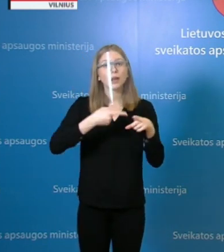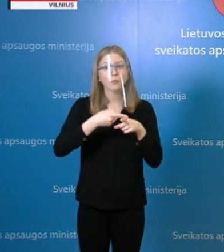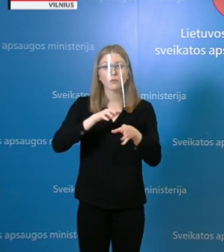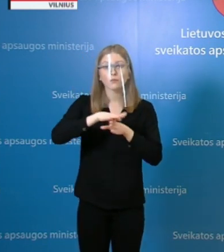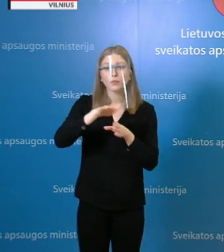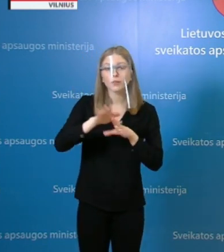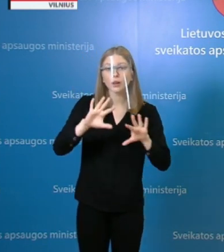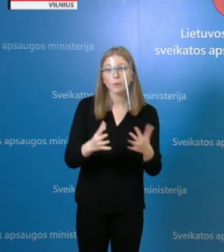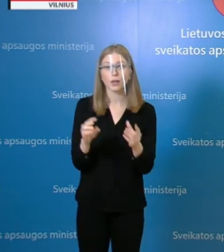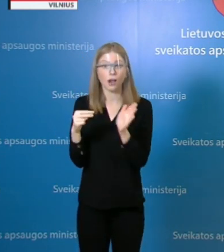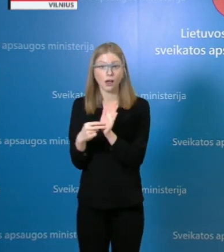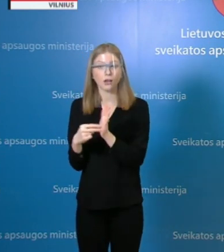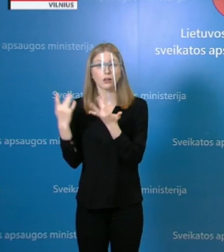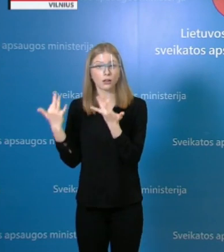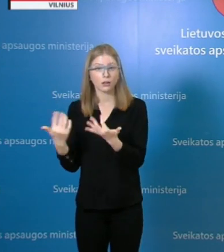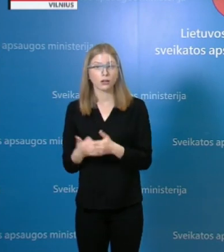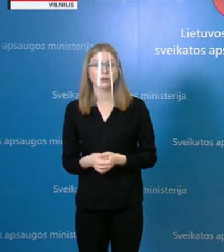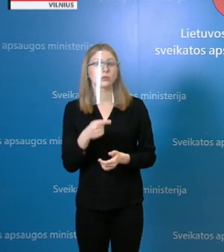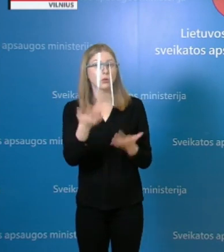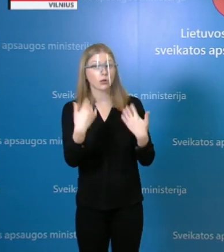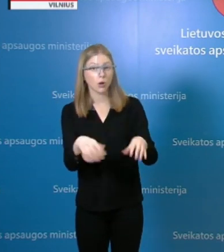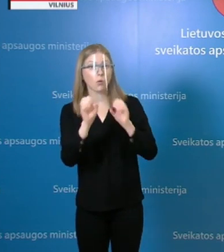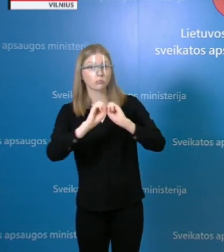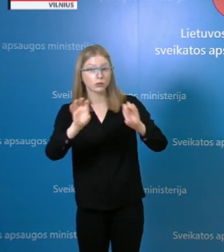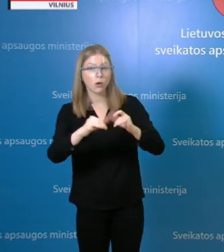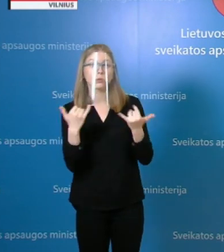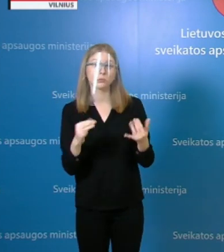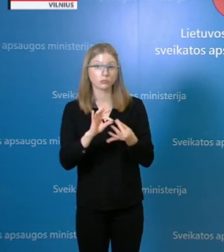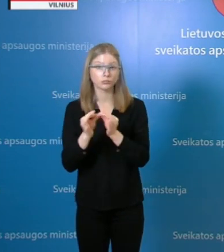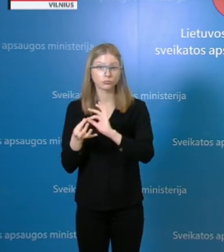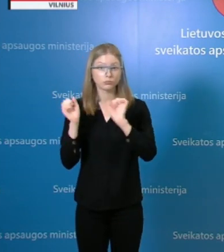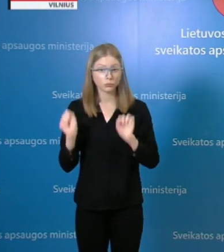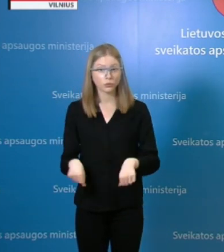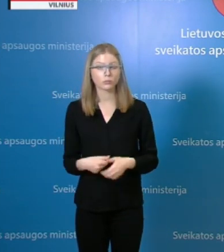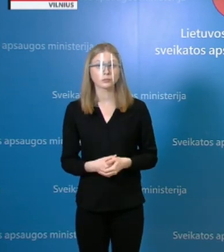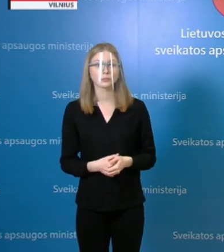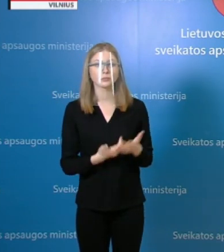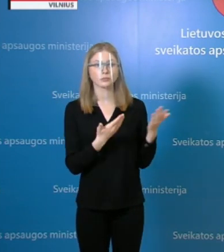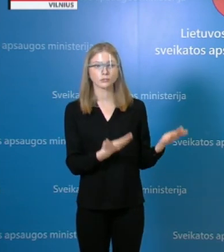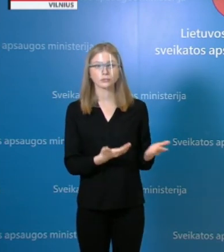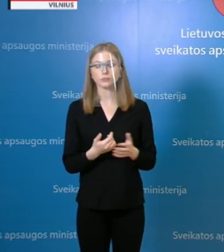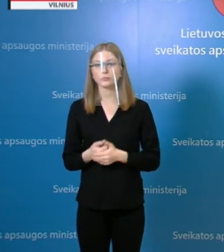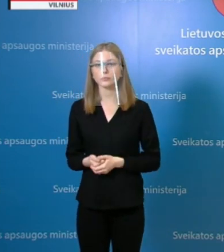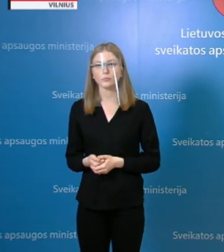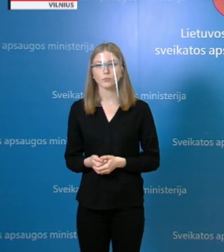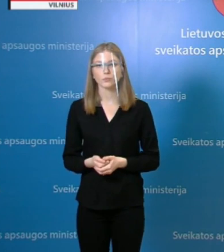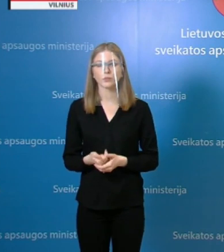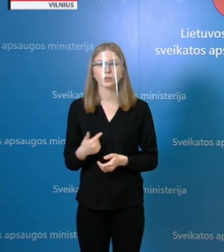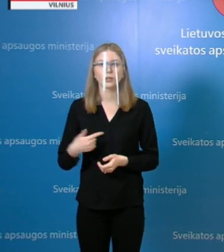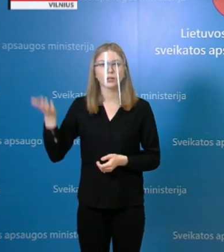viskas kainuos? Jūs apie tai jau kažkiek kalbėjote, tai gal dar plačiau galėtumėte. Tai, kaip aš jau ir